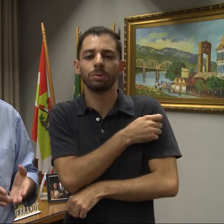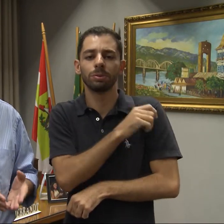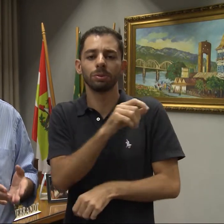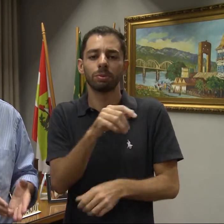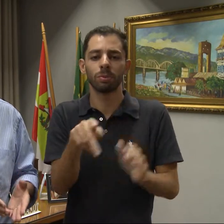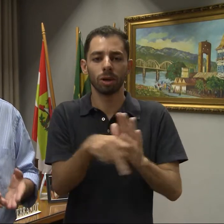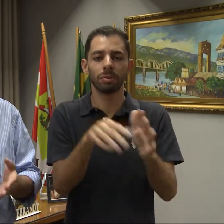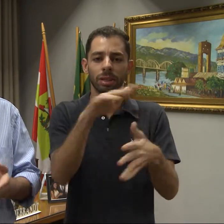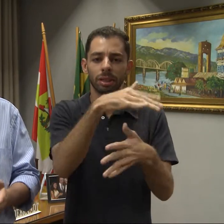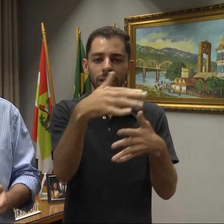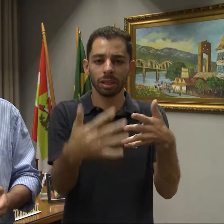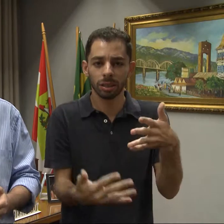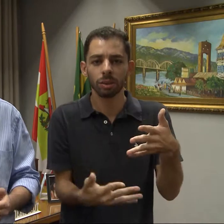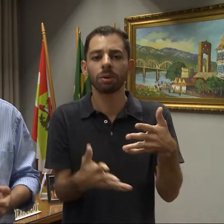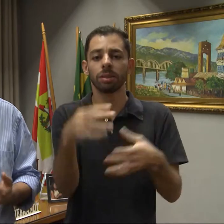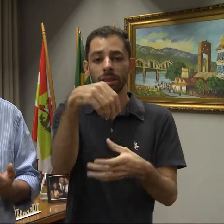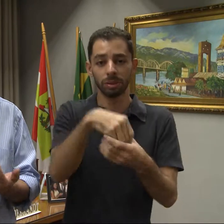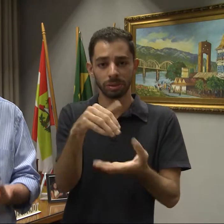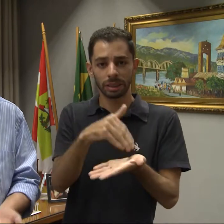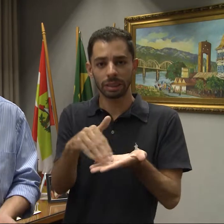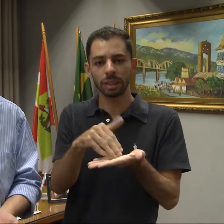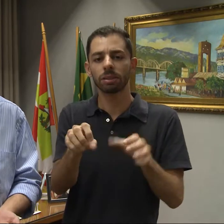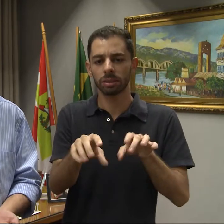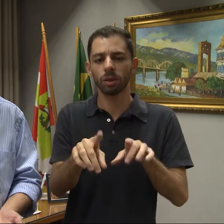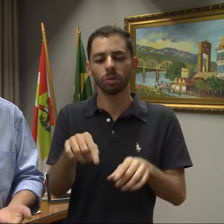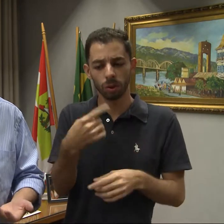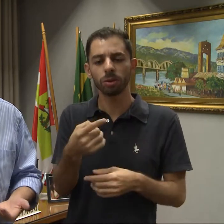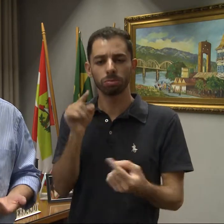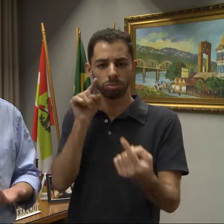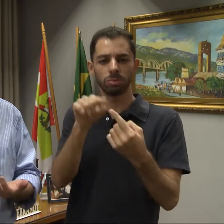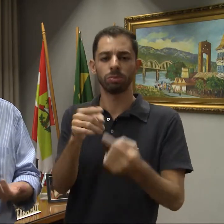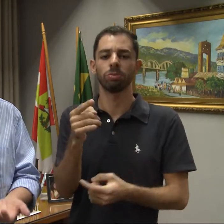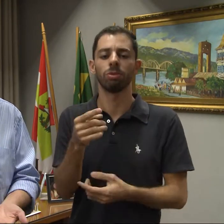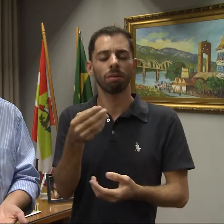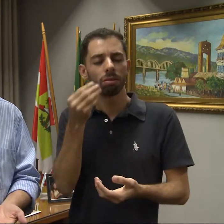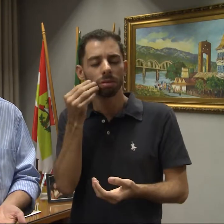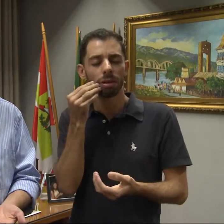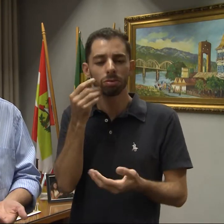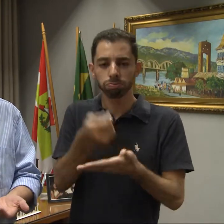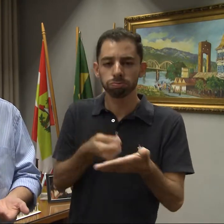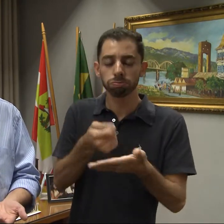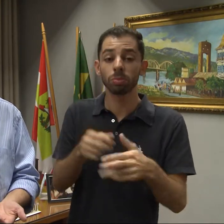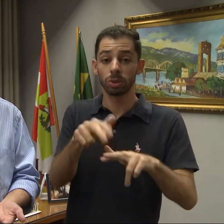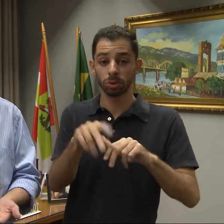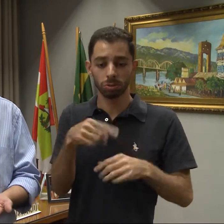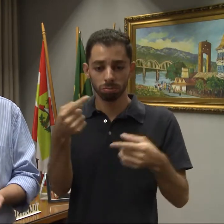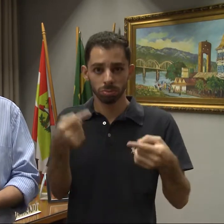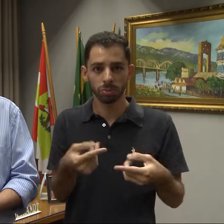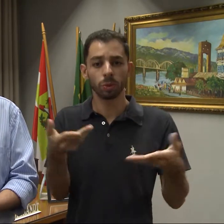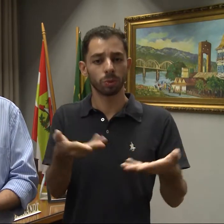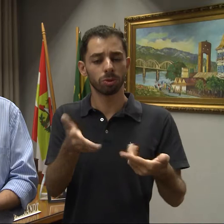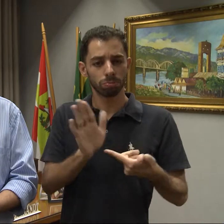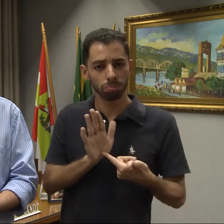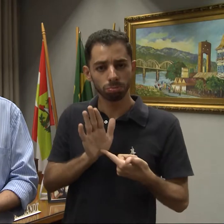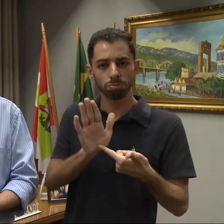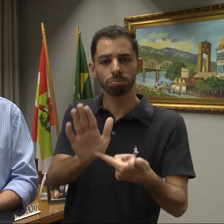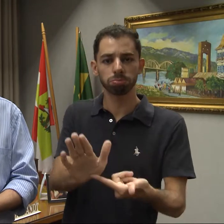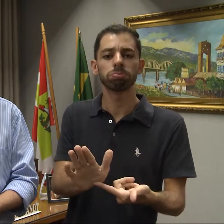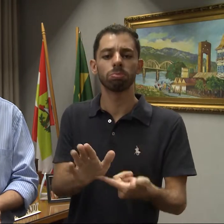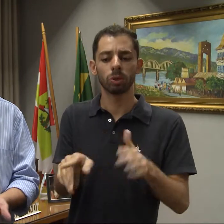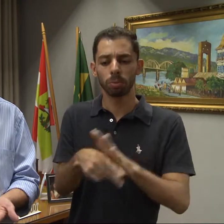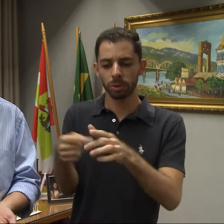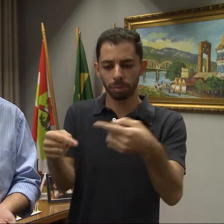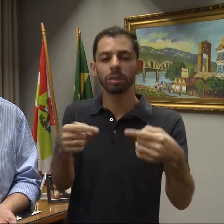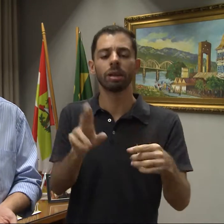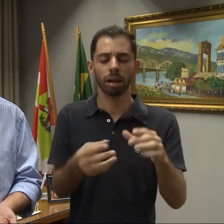linguagem brasileira de sinais na Secretaria de Educação é uma das nossas metas. Então, o próximo desafio que nós estamos trazendo para o debate